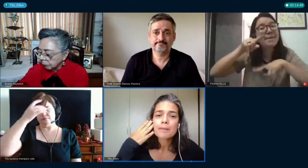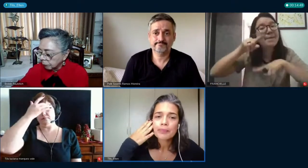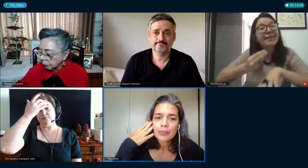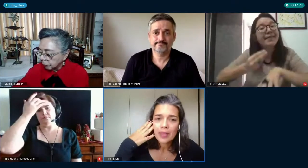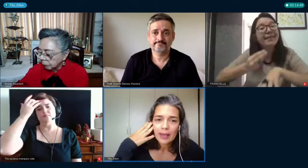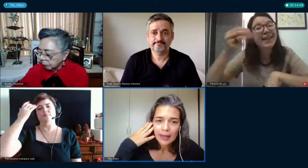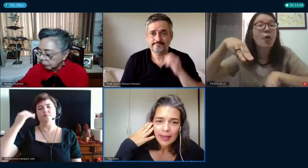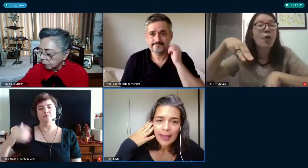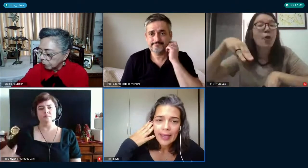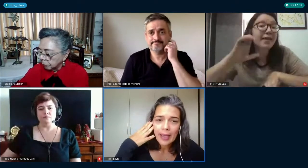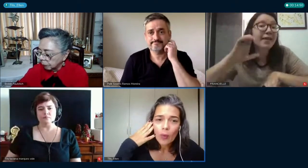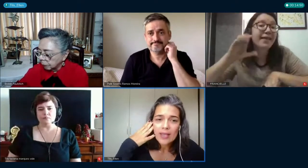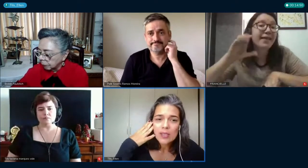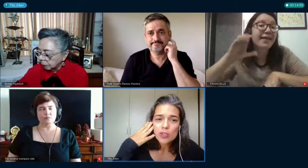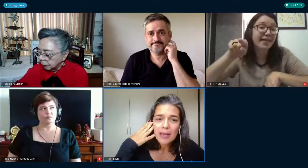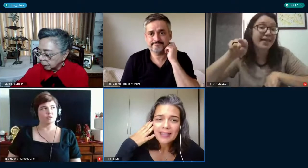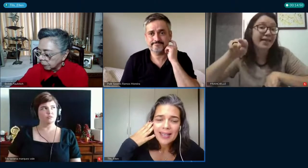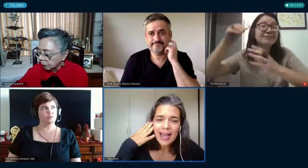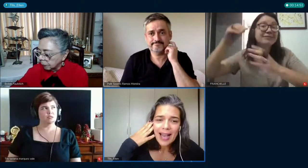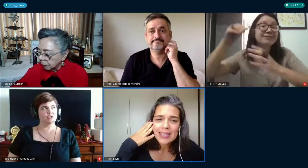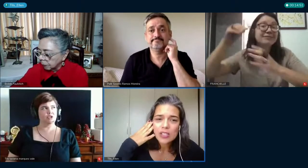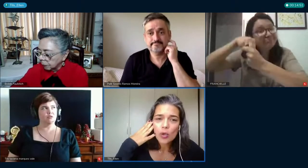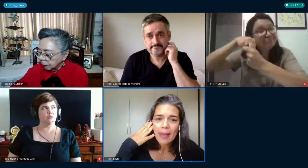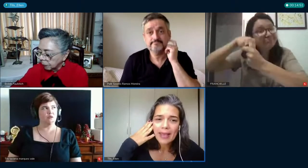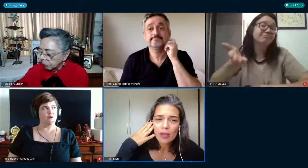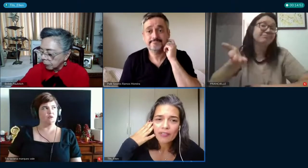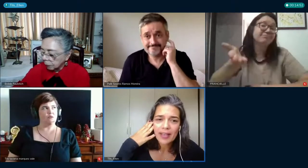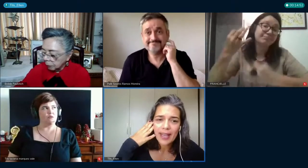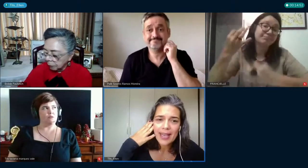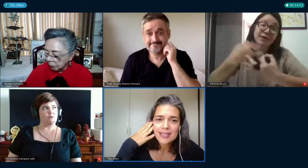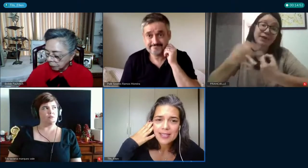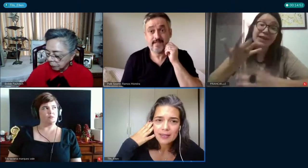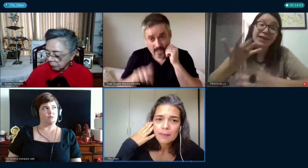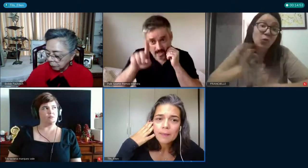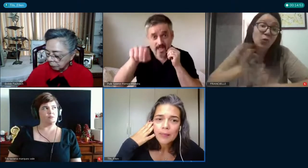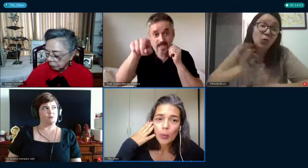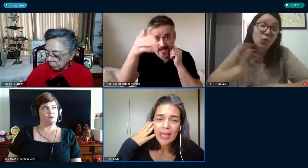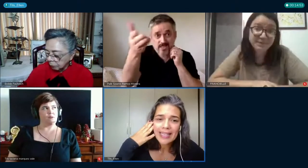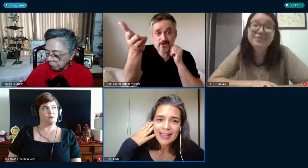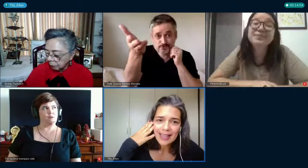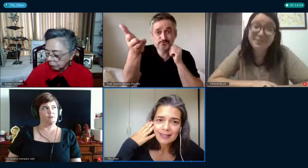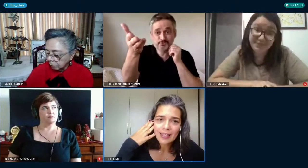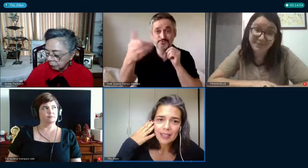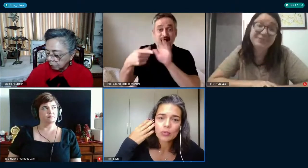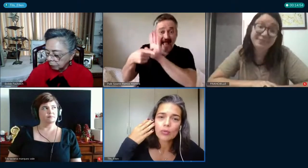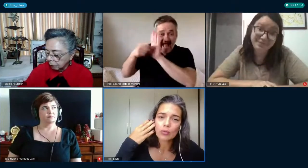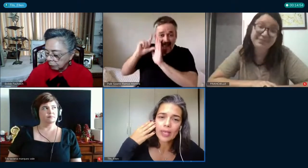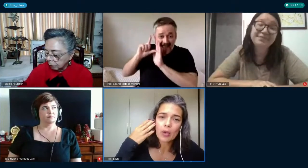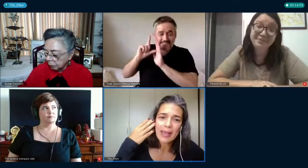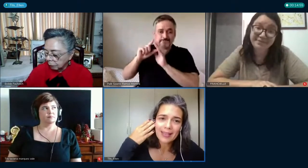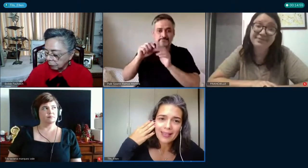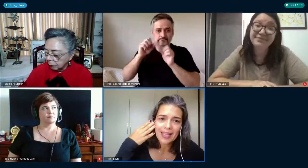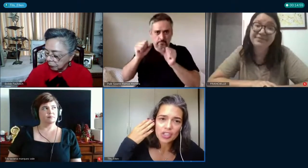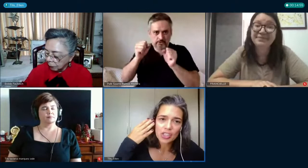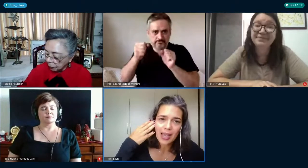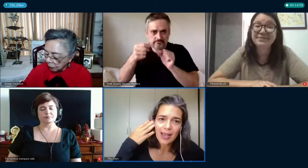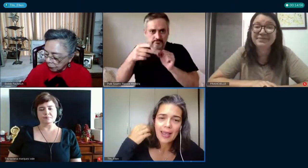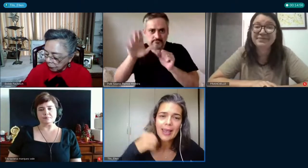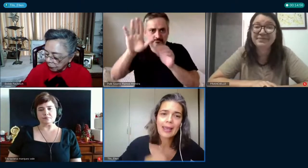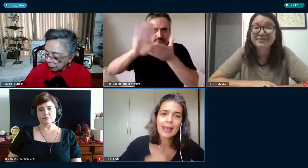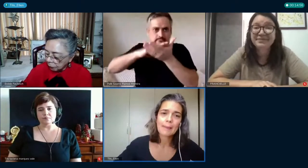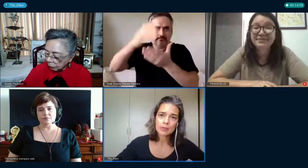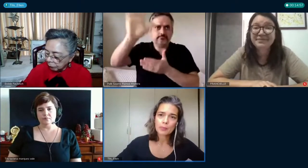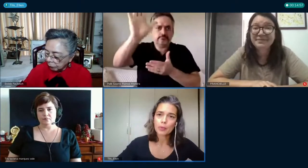escolas, quais são os materiais que o MEC oferece, o que ele tem dentro, o que, que o MEC tem